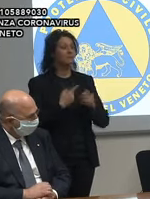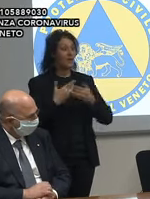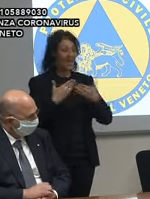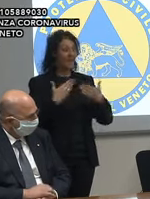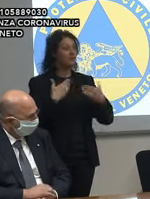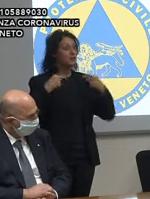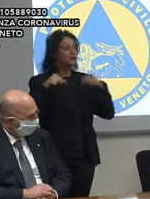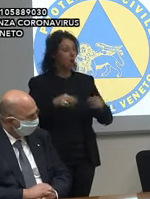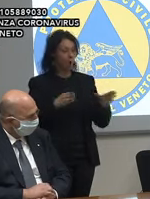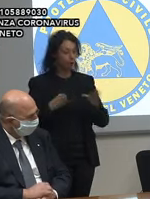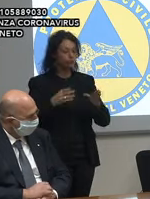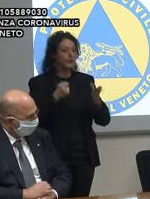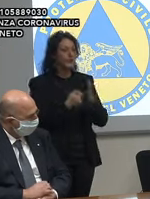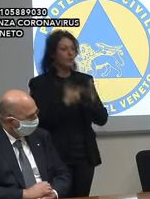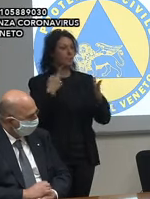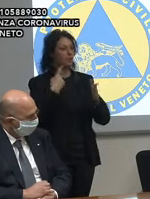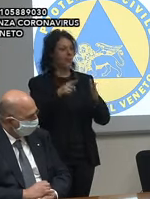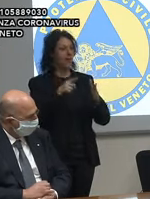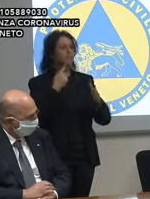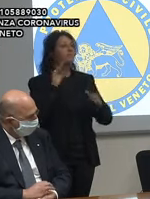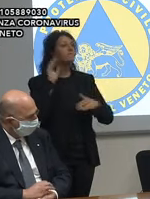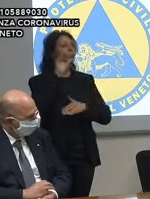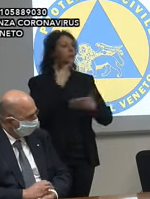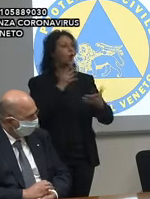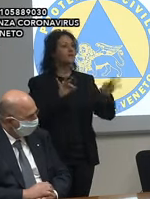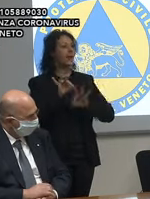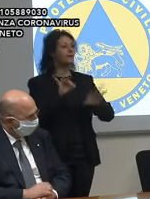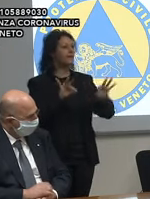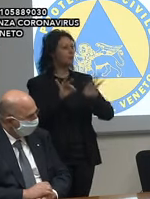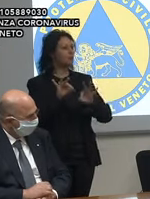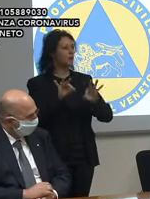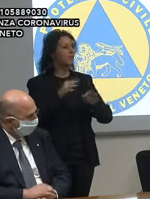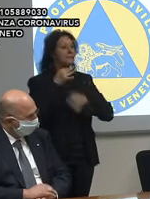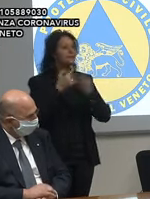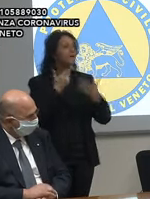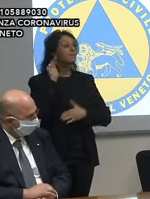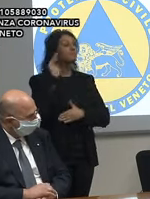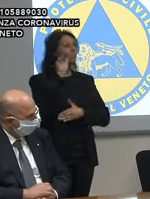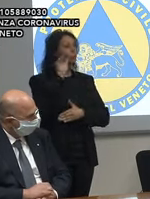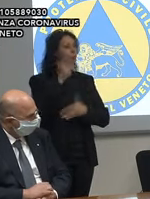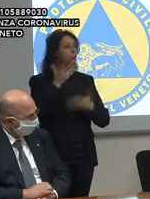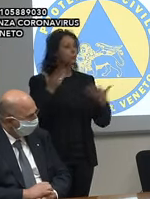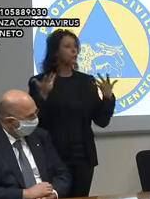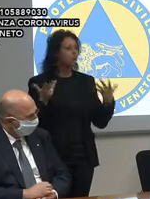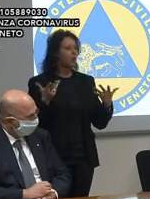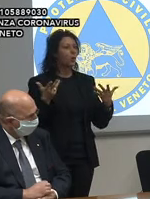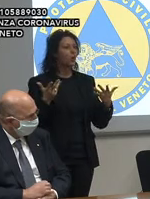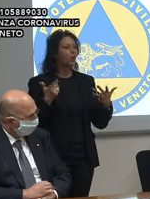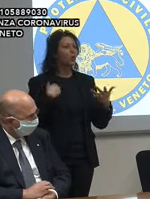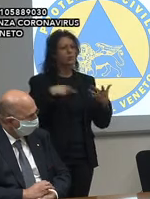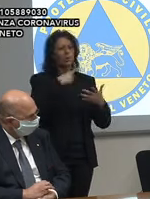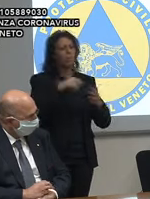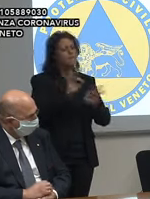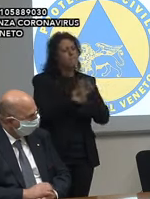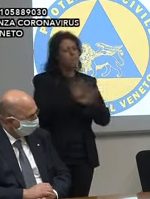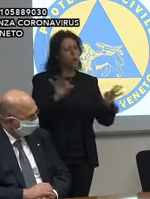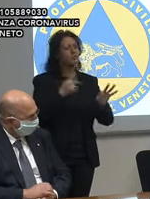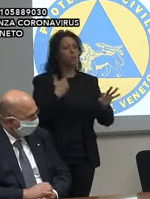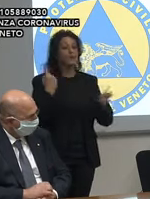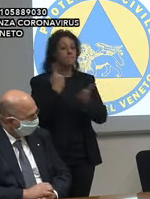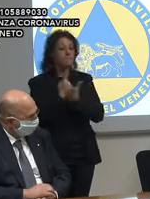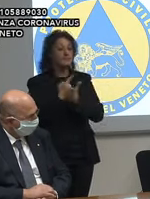importante per la strategia futura. E la strategia futura è quella che ci farà trovare pronti in quelli che saranno i bisogni di sanità e